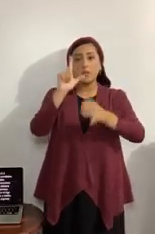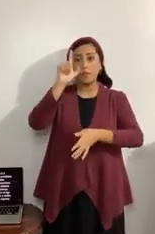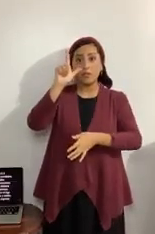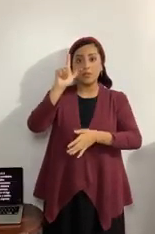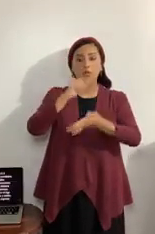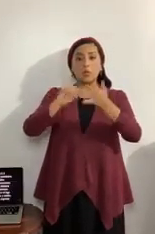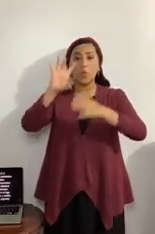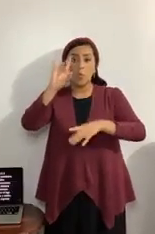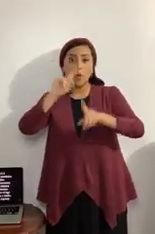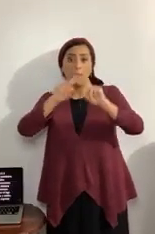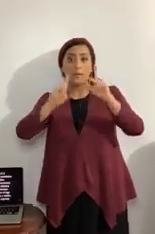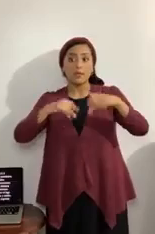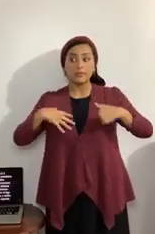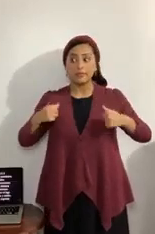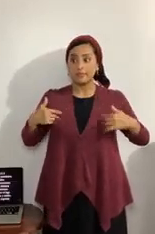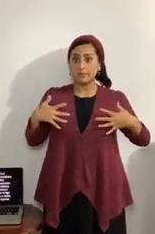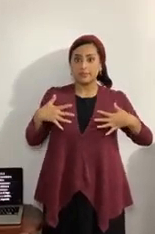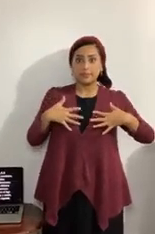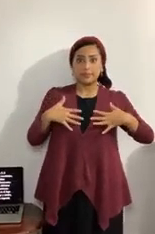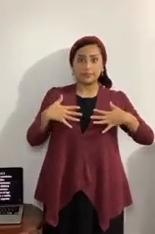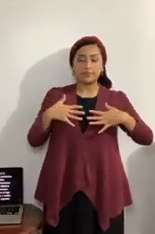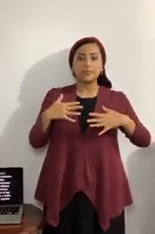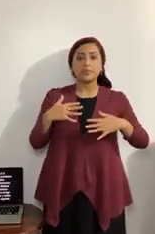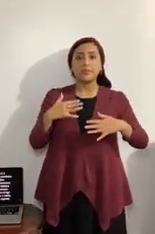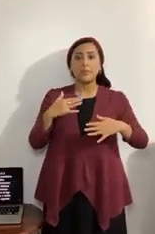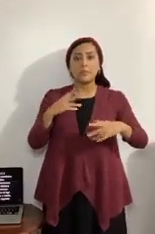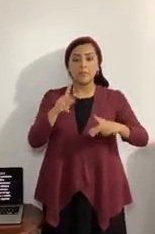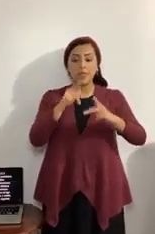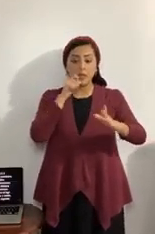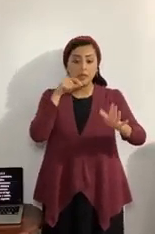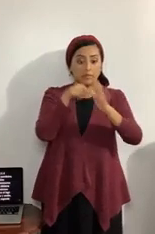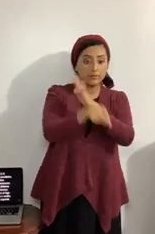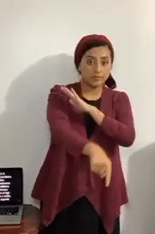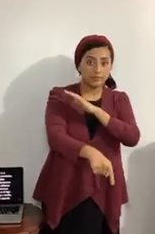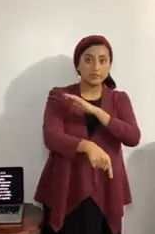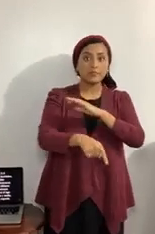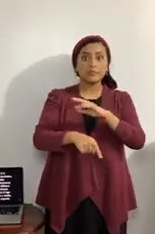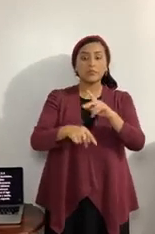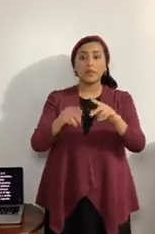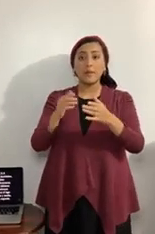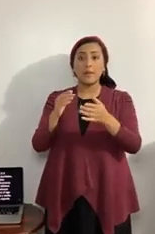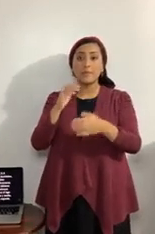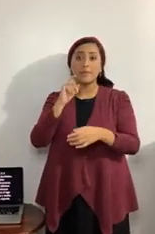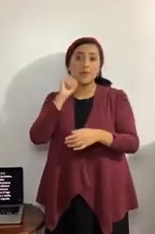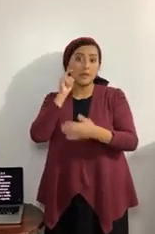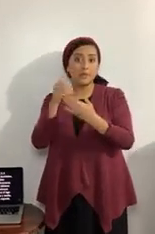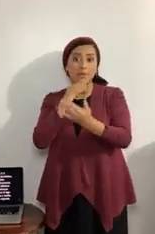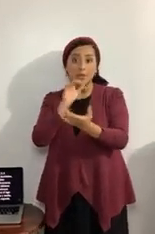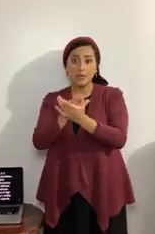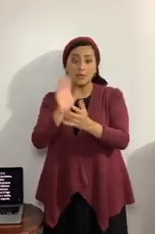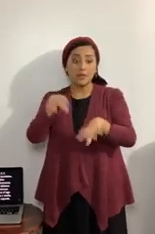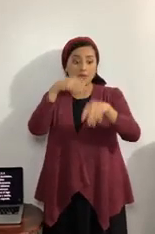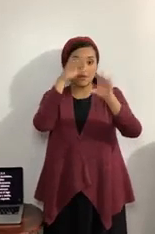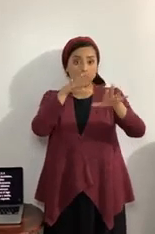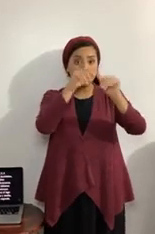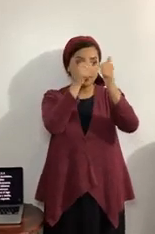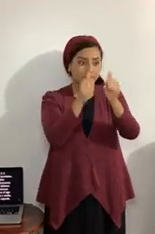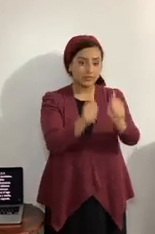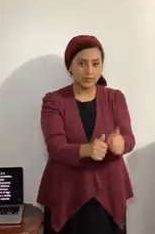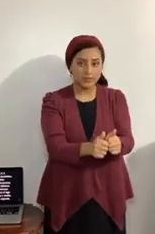pero los cobardes e incrédulos, los abominables y homicidas, los fornicarios, hechiceros, los idólatras, ahí está,